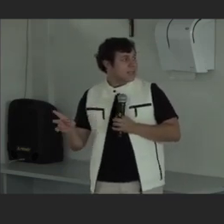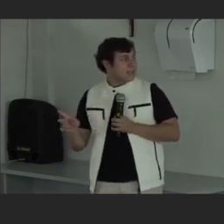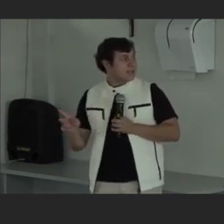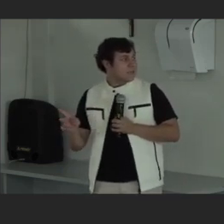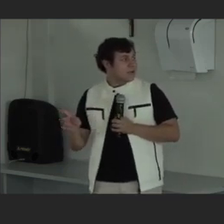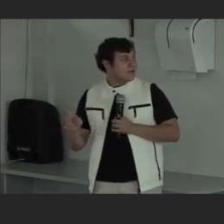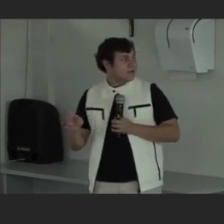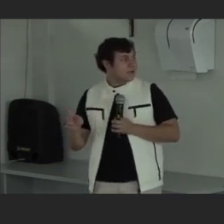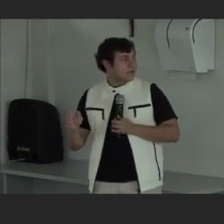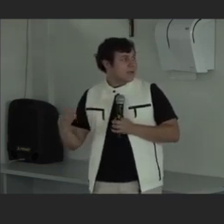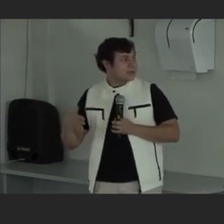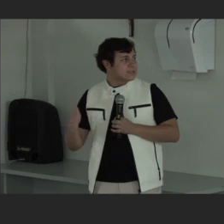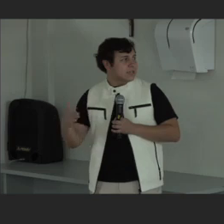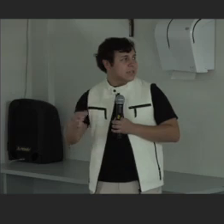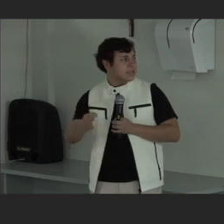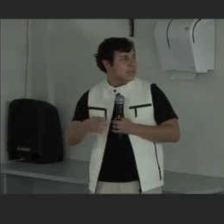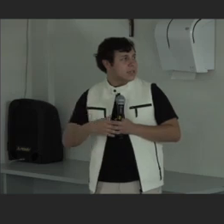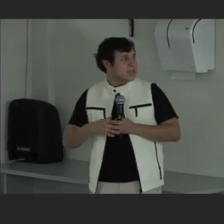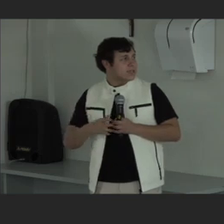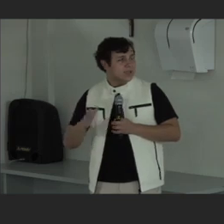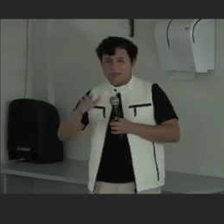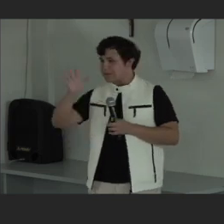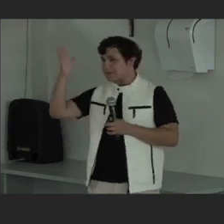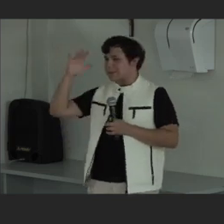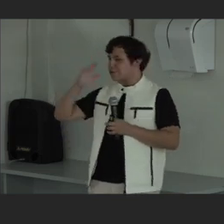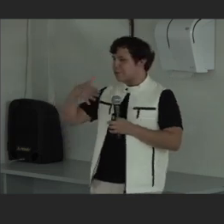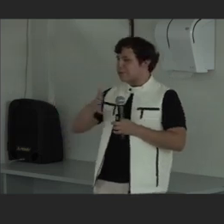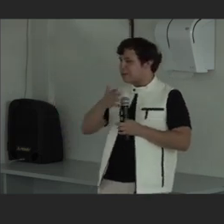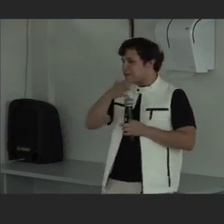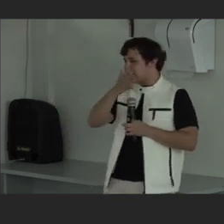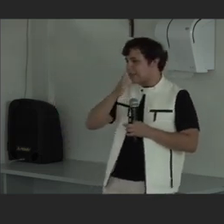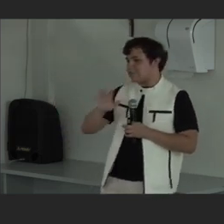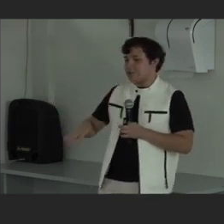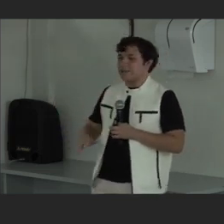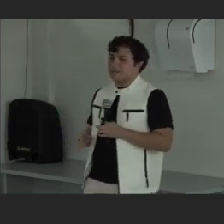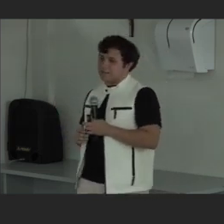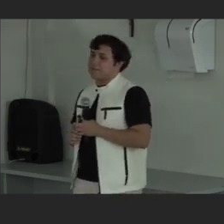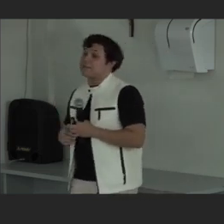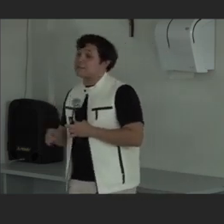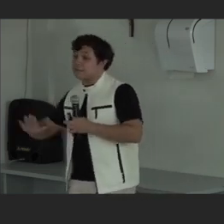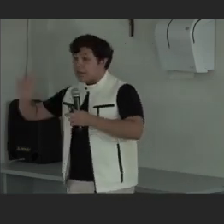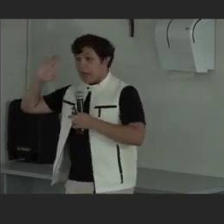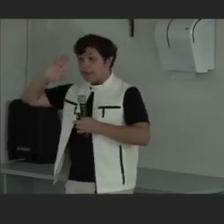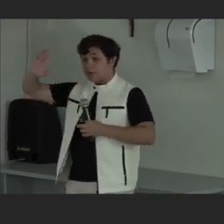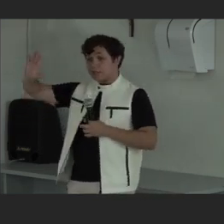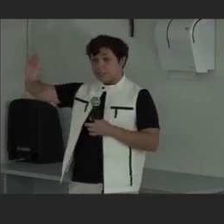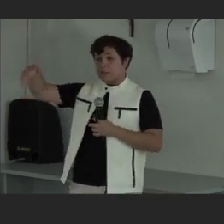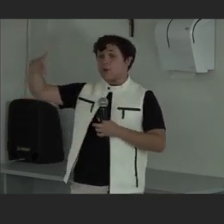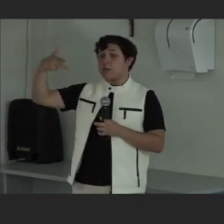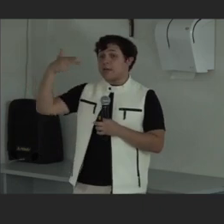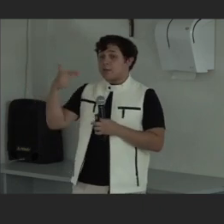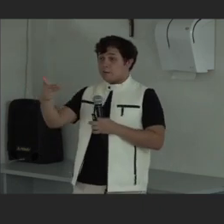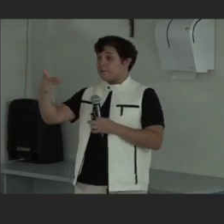así, que pueden ser así, etcétera. Todas esas señas pueden ser de diferentes. Acá con la señal de hola,